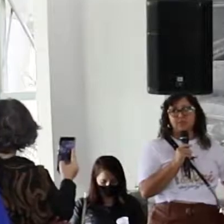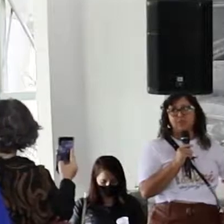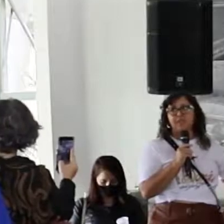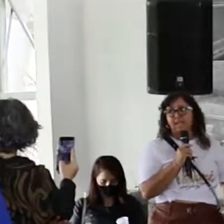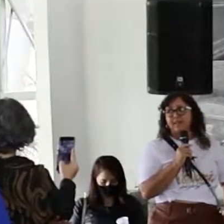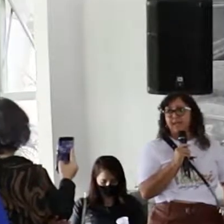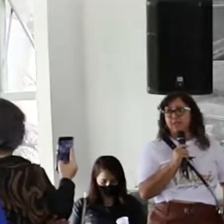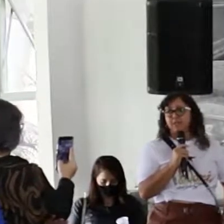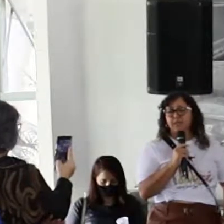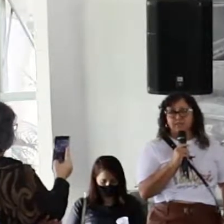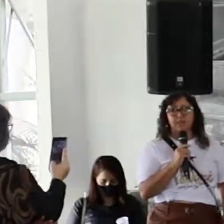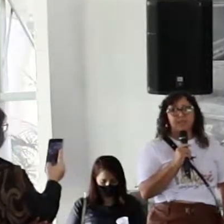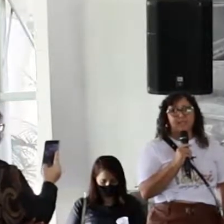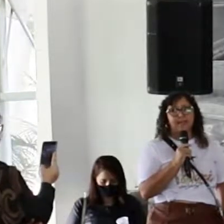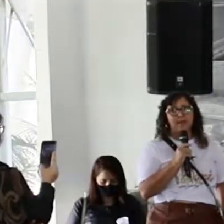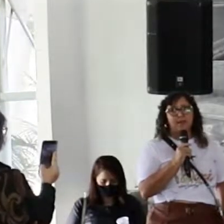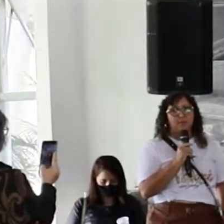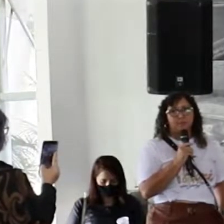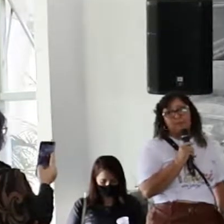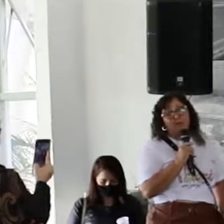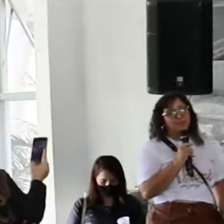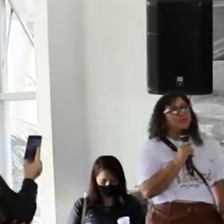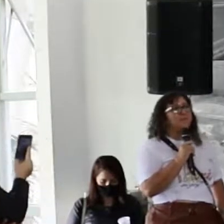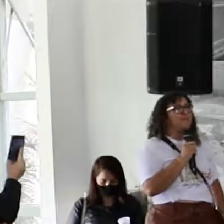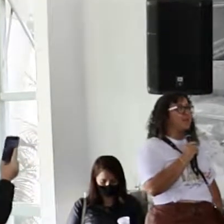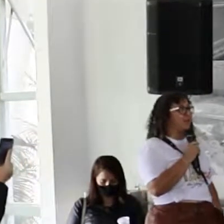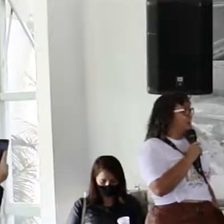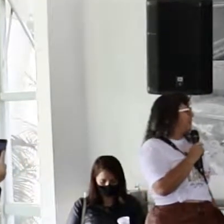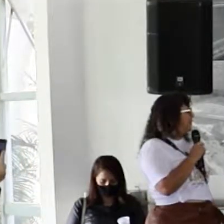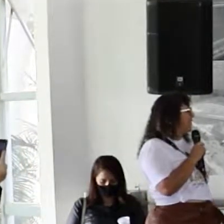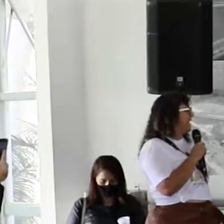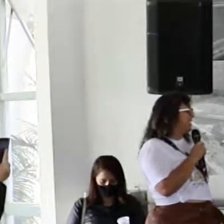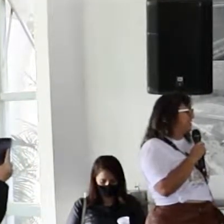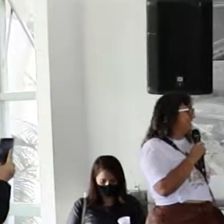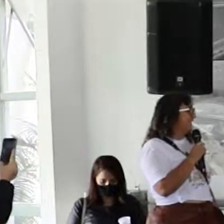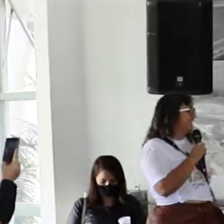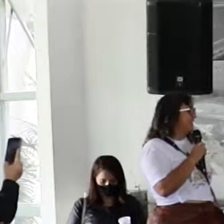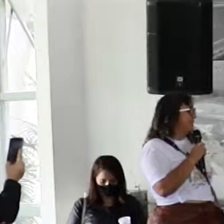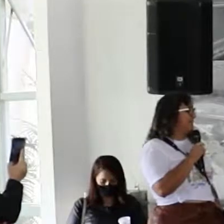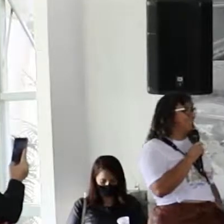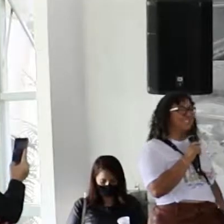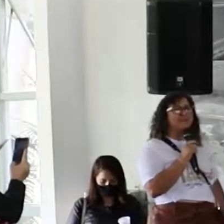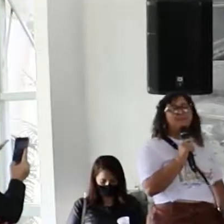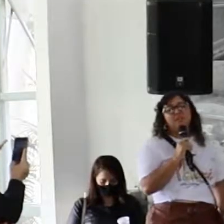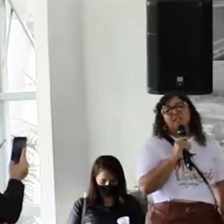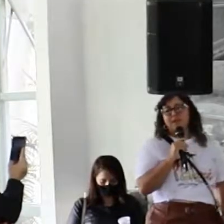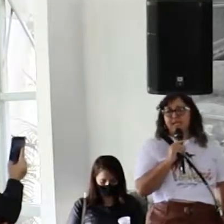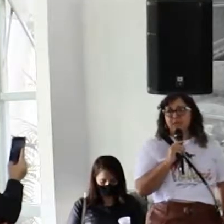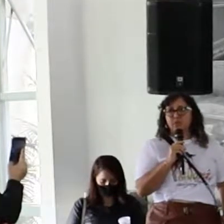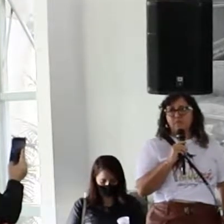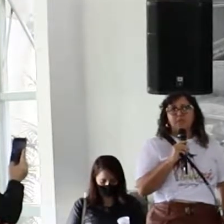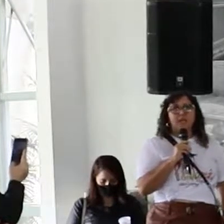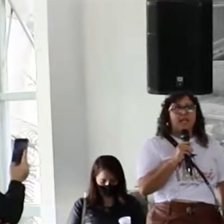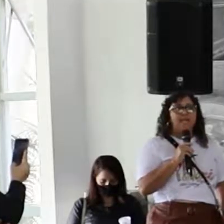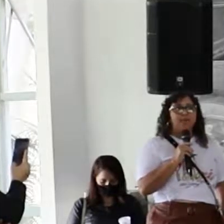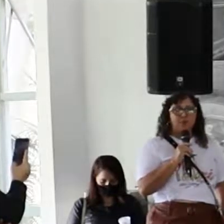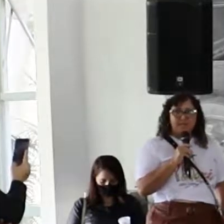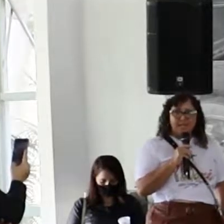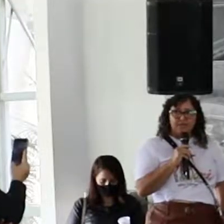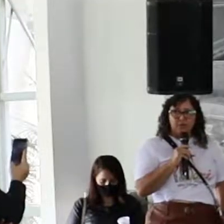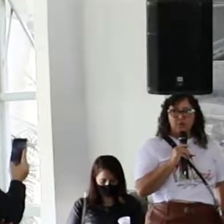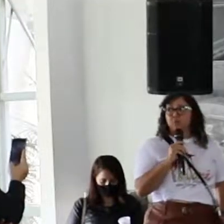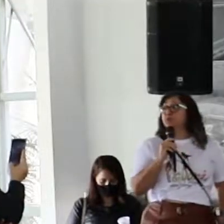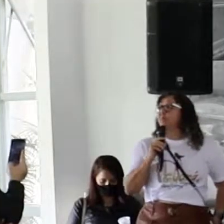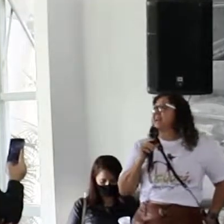tá todos os outros cidades do Distrito Federal e se Deus quiser Pelo menos é com apoio do colégio a gente já tem isso né presente não é isso